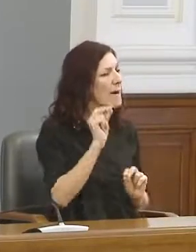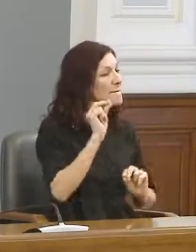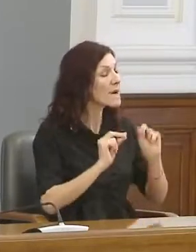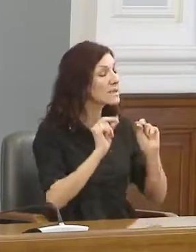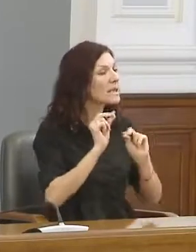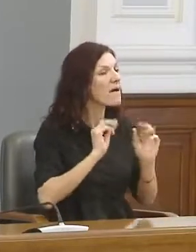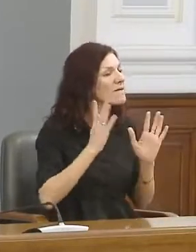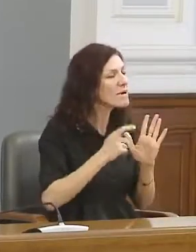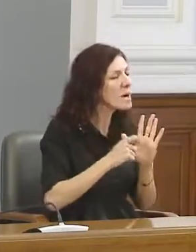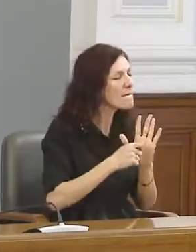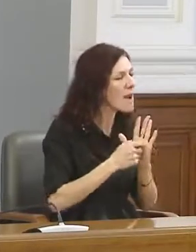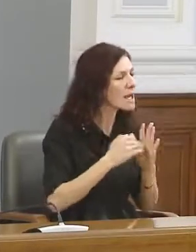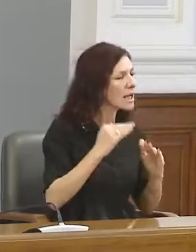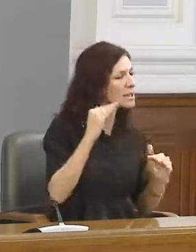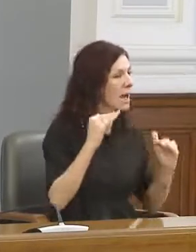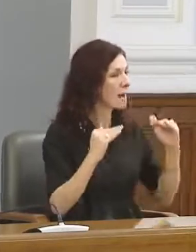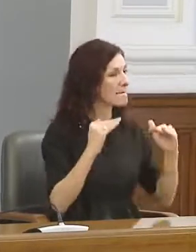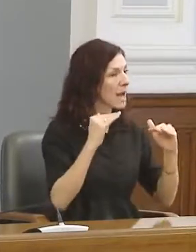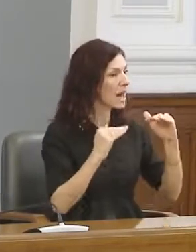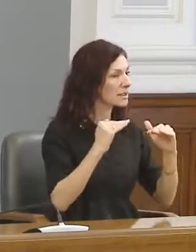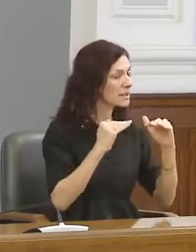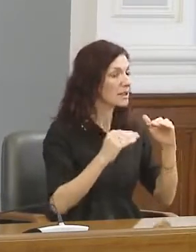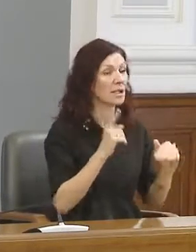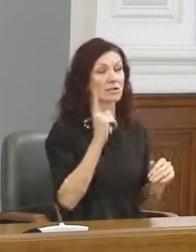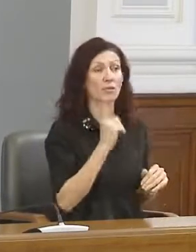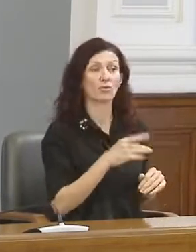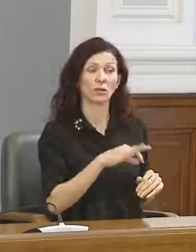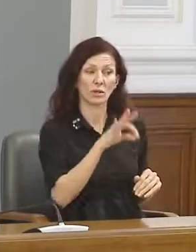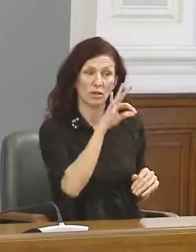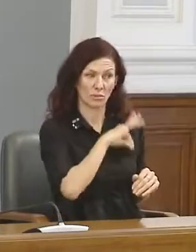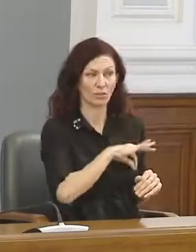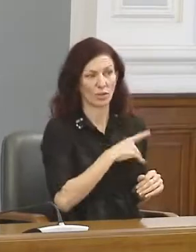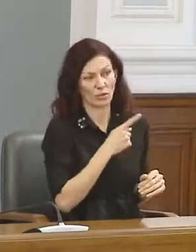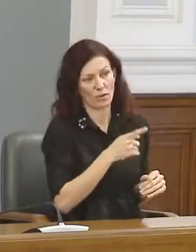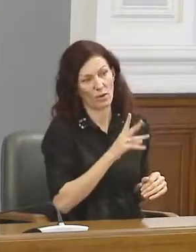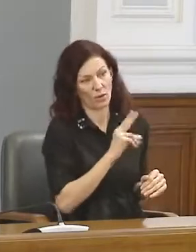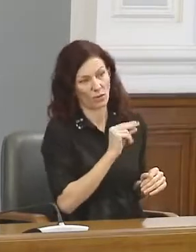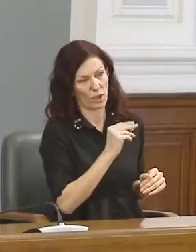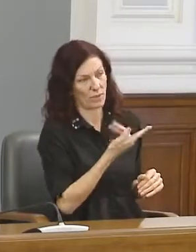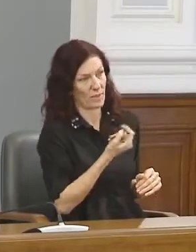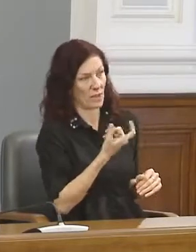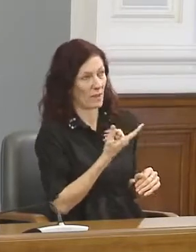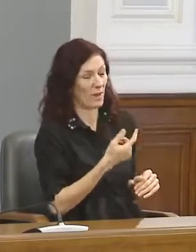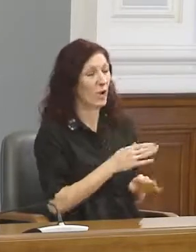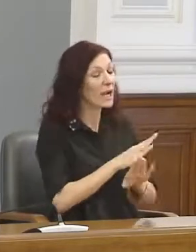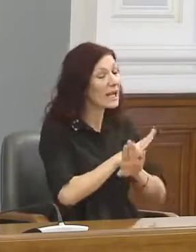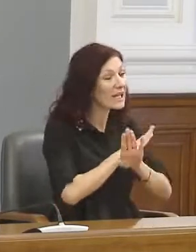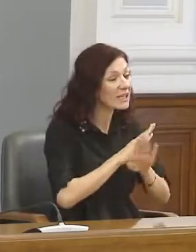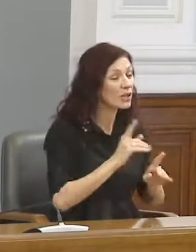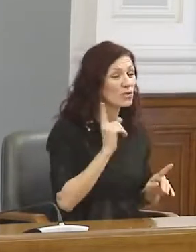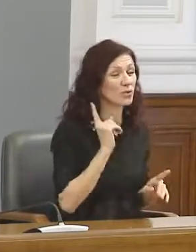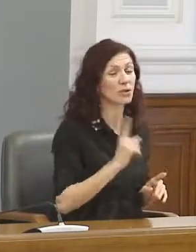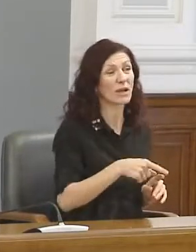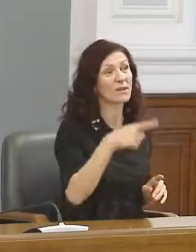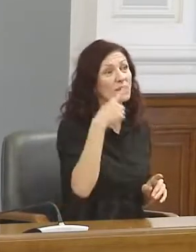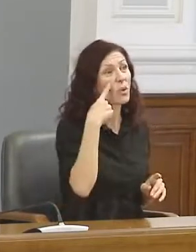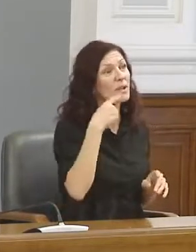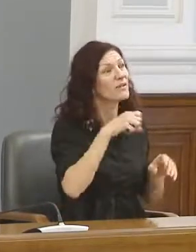мерки балансиране да се вземат, за да може да постигнем това, което ви казах преди малко. Категорично трябва да се опитаме